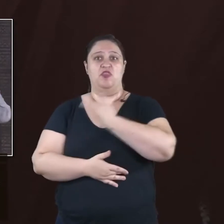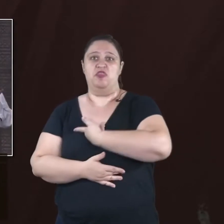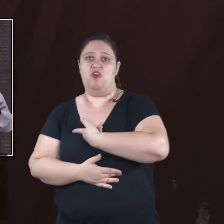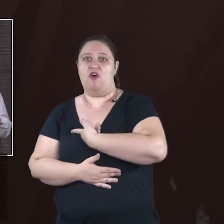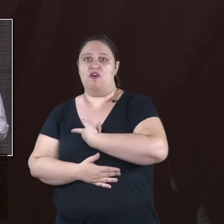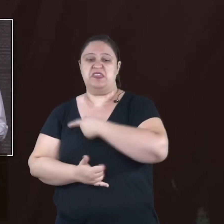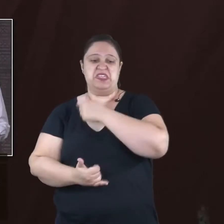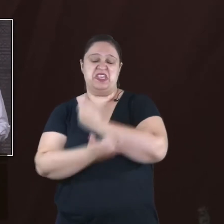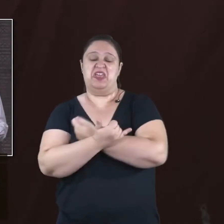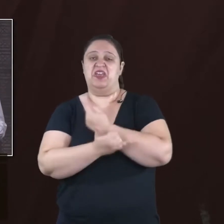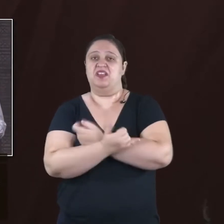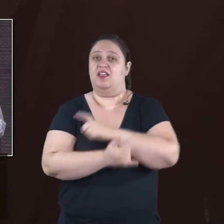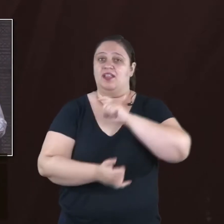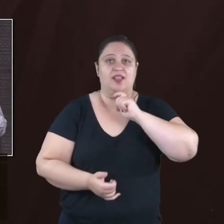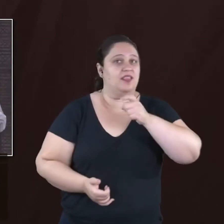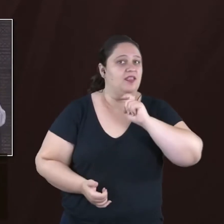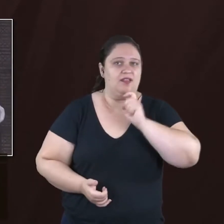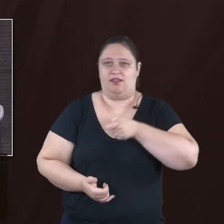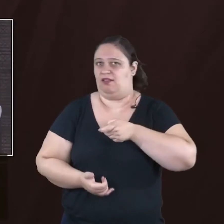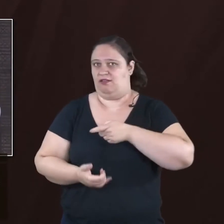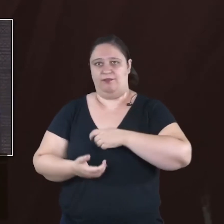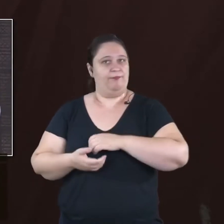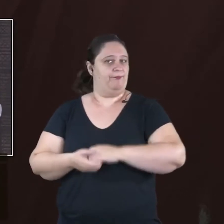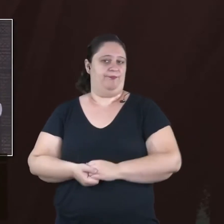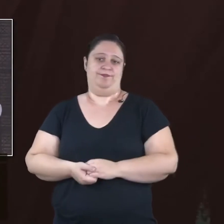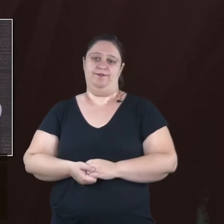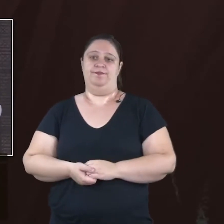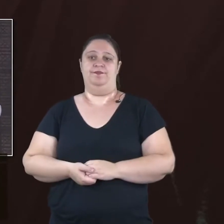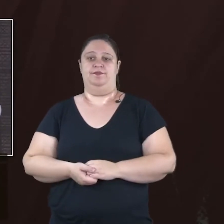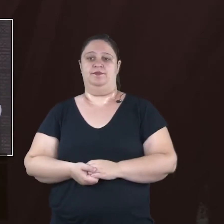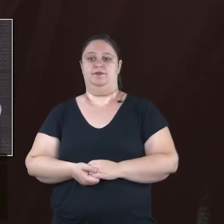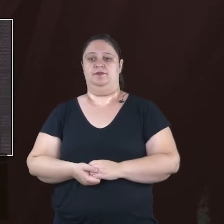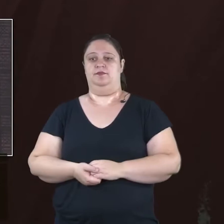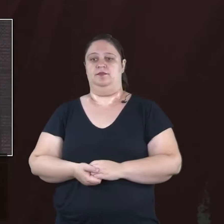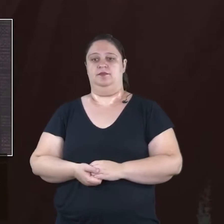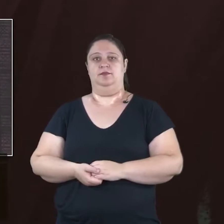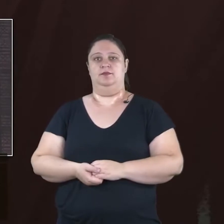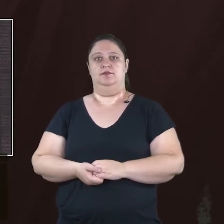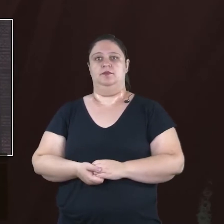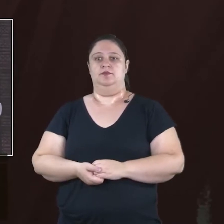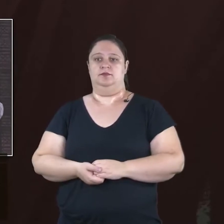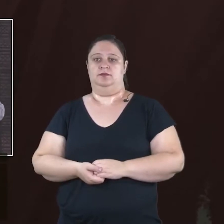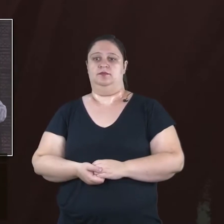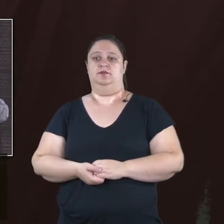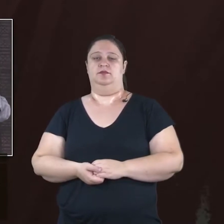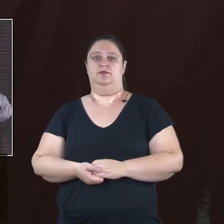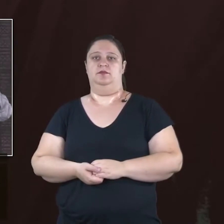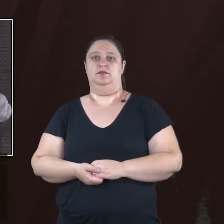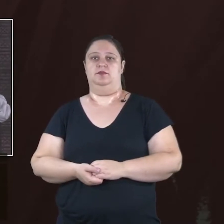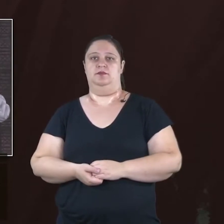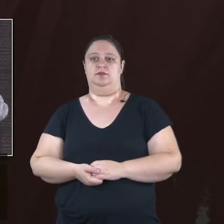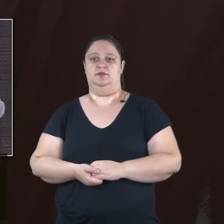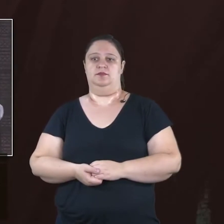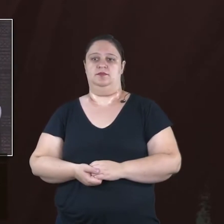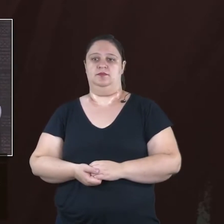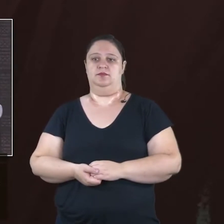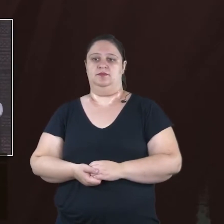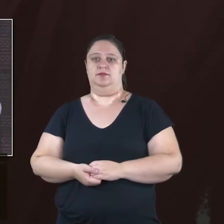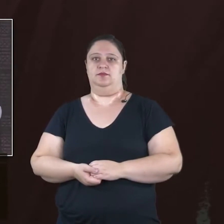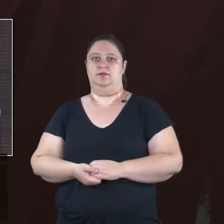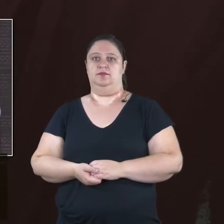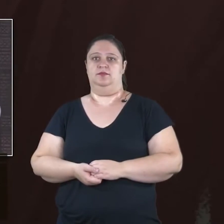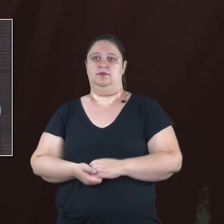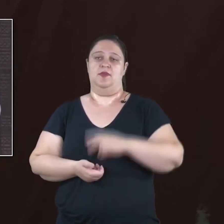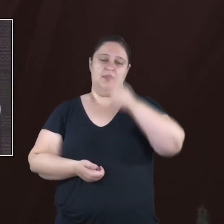ninguém em armadilha. Armadilha, irmãos, é prender alguém para que daí para frente